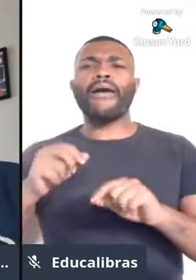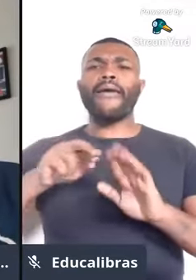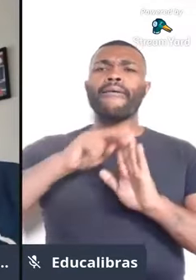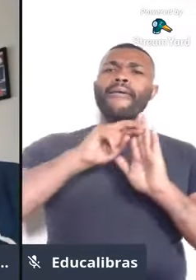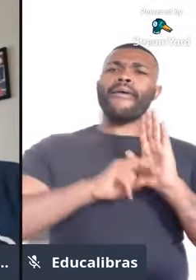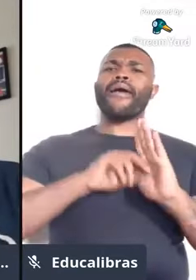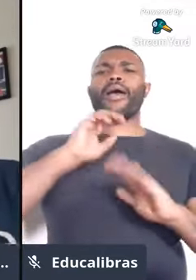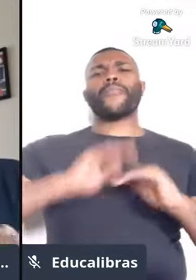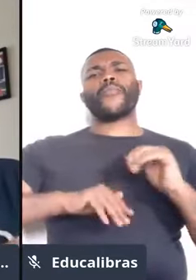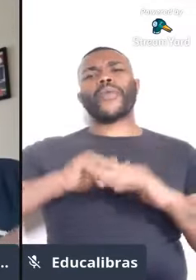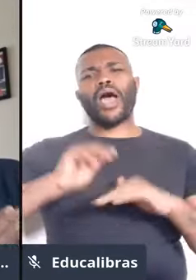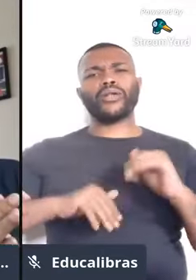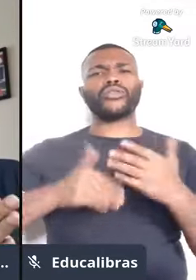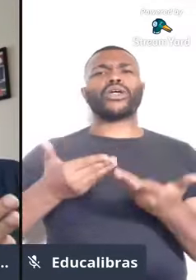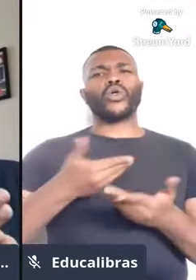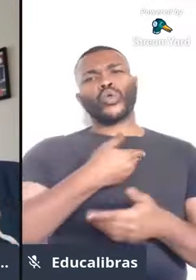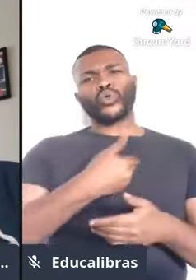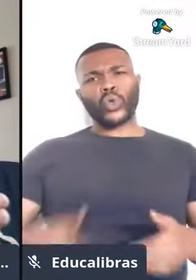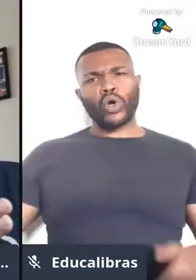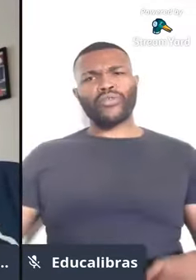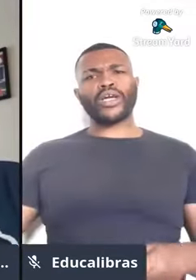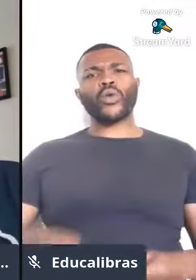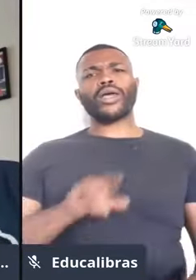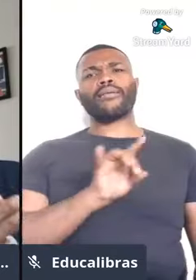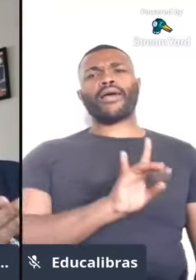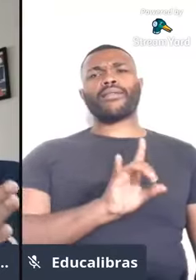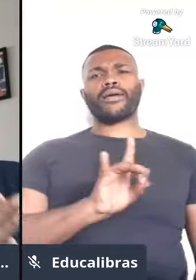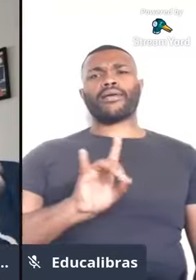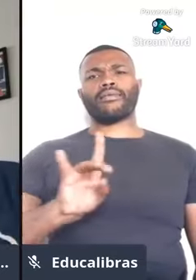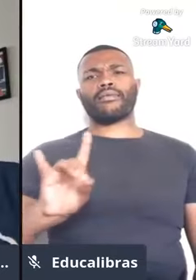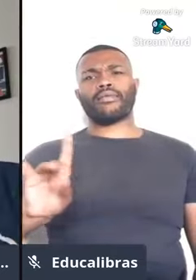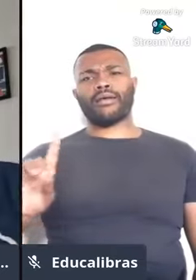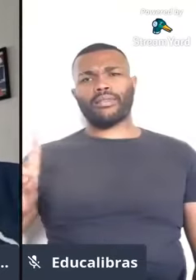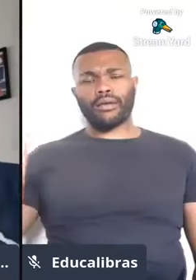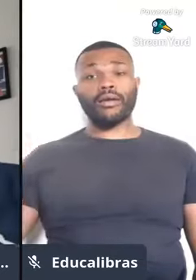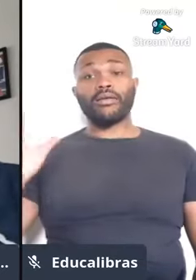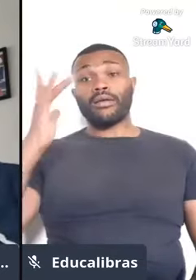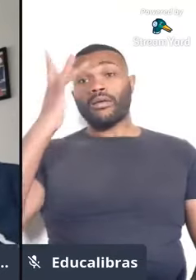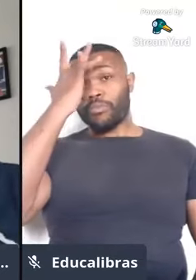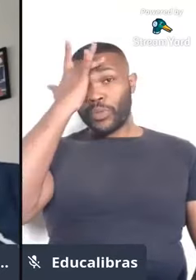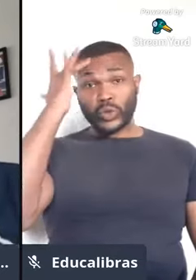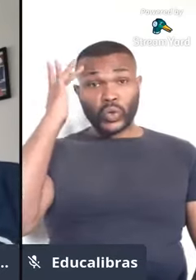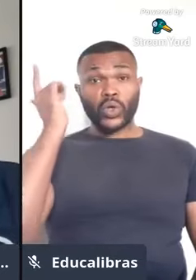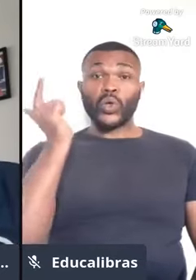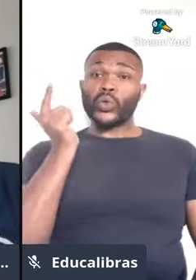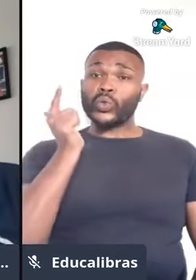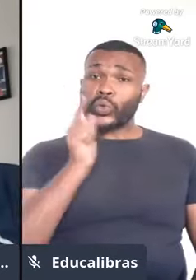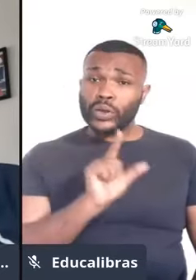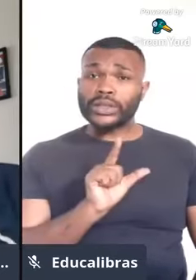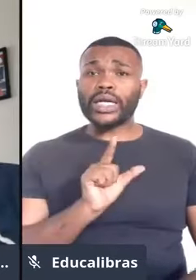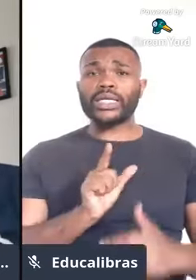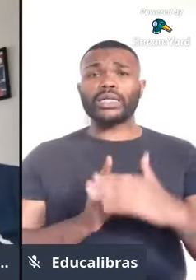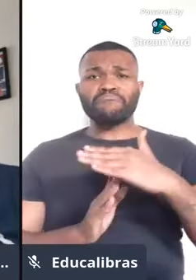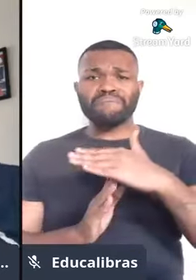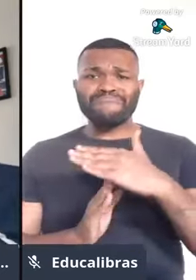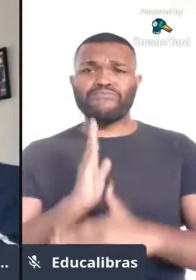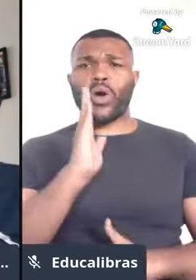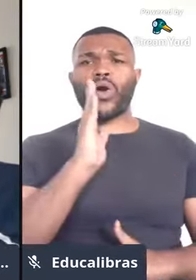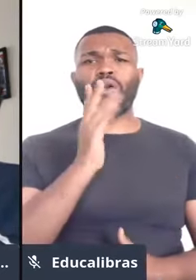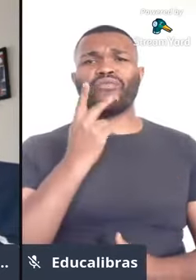andamento das questões, ela é individual mesmo, né? A pessoa realmente não consegue ultrapassar essa barreira. Falei